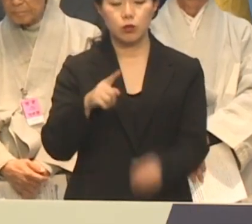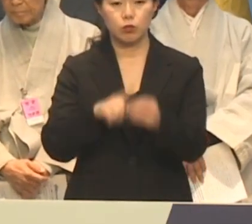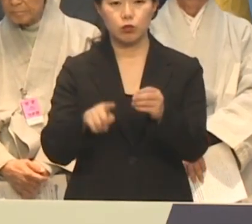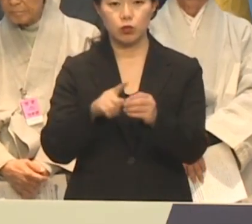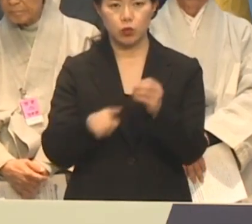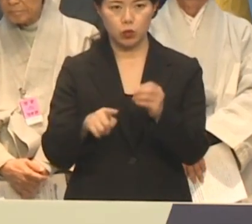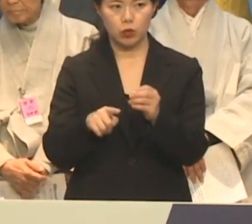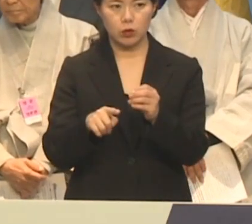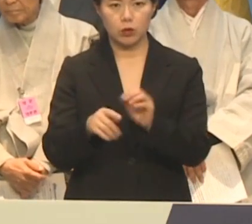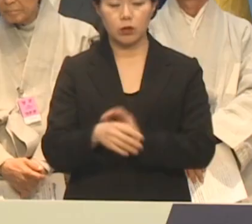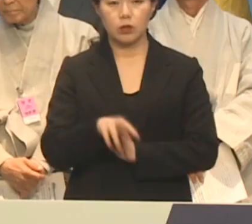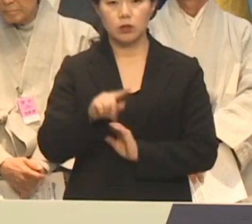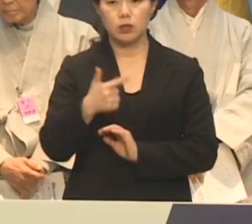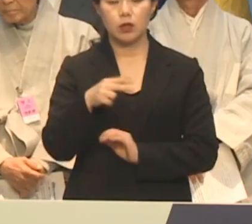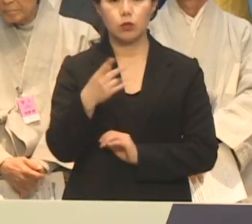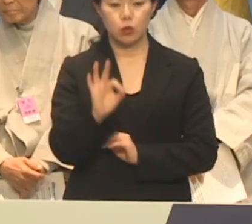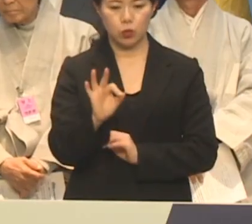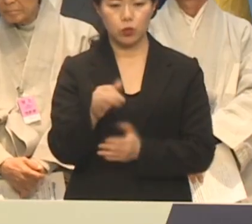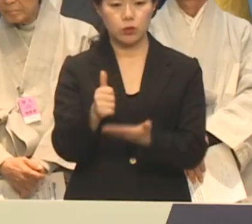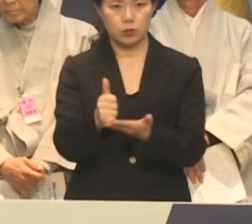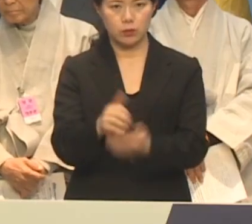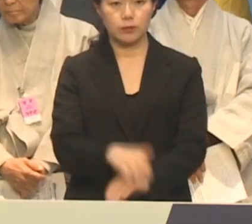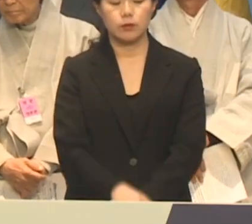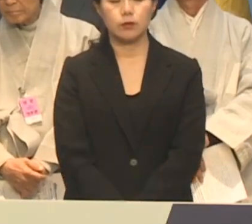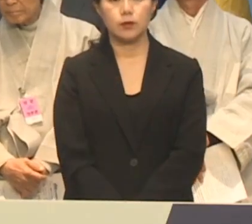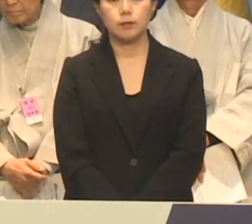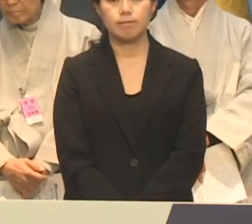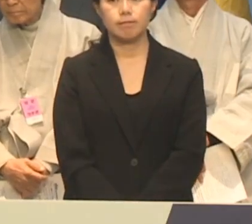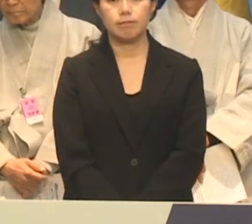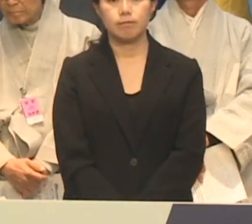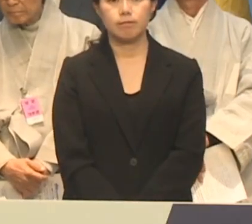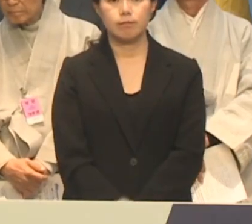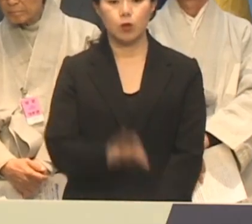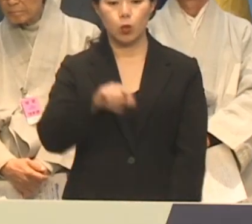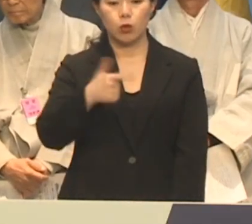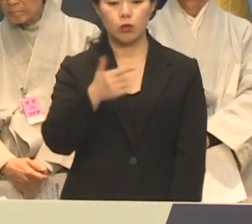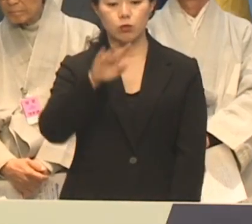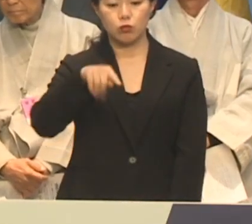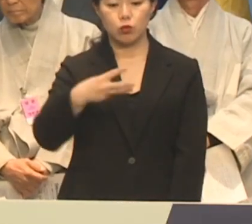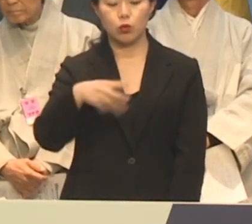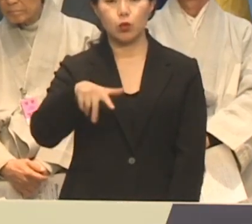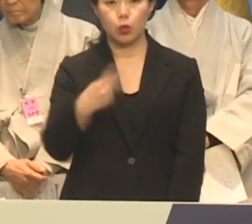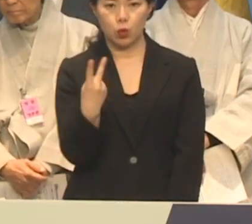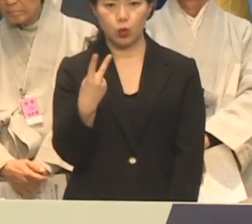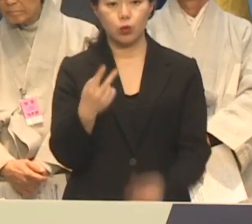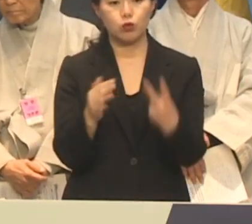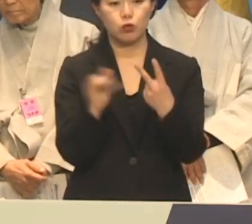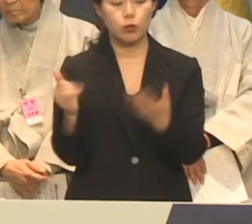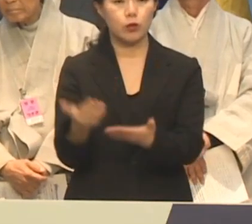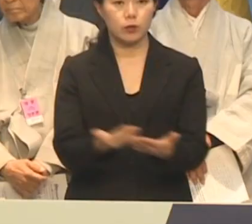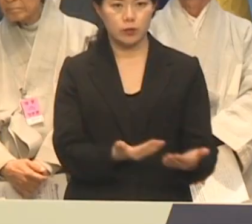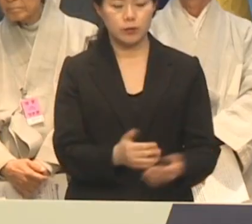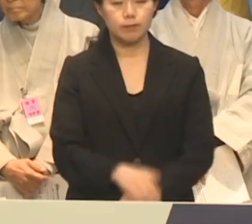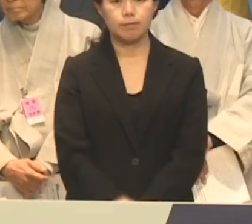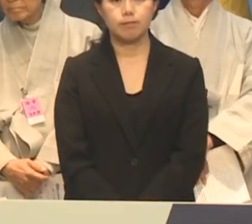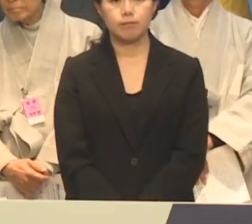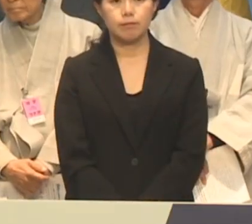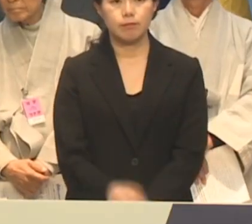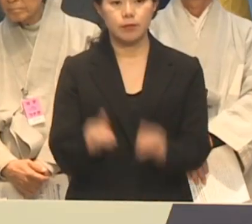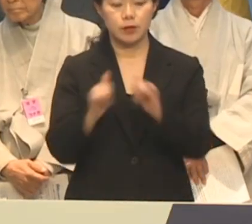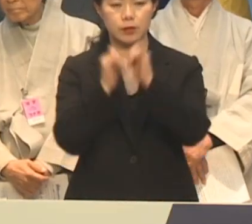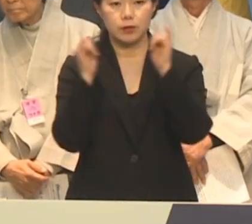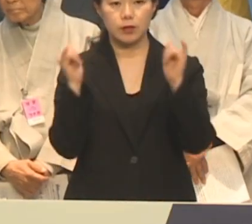산동 거사께서도 함께 자리해 주셨습니다. 원불교에서도 2분의 교무님이 참여해 주셨는데요.